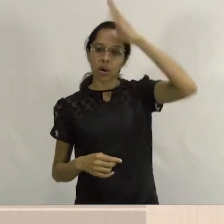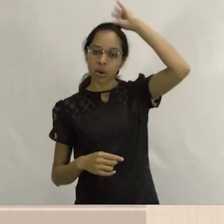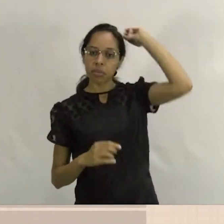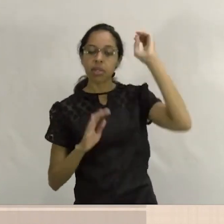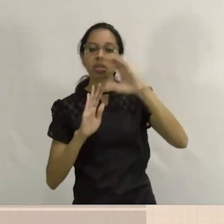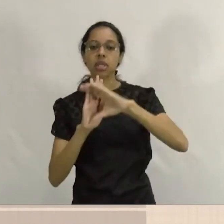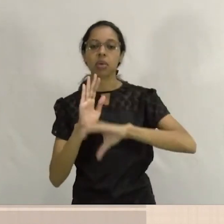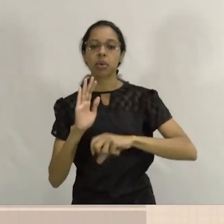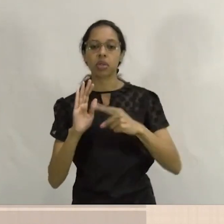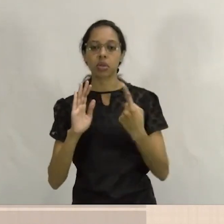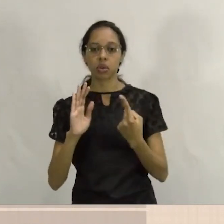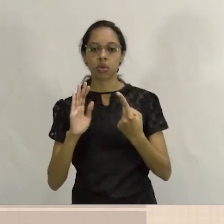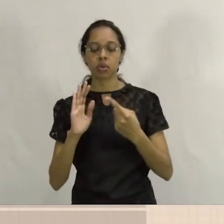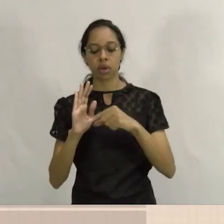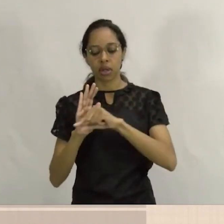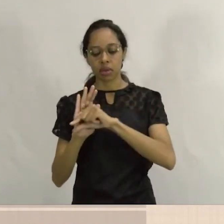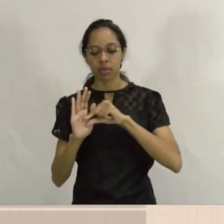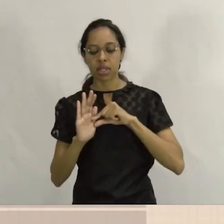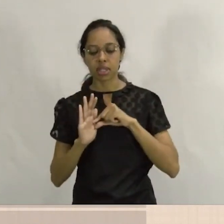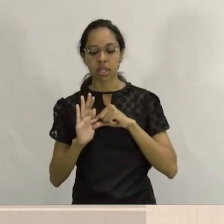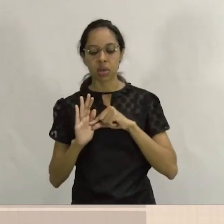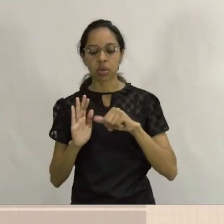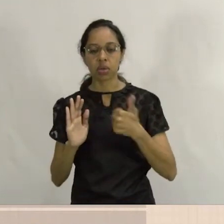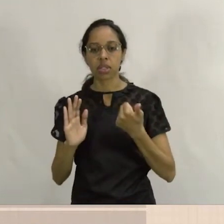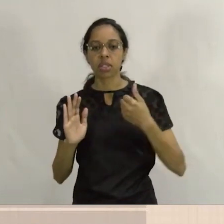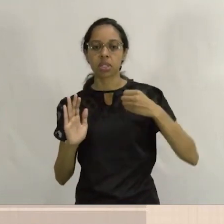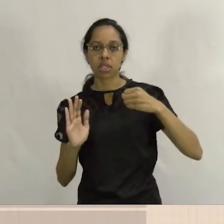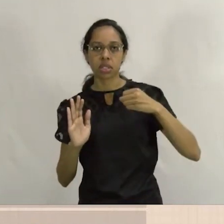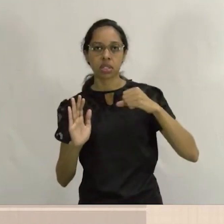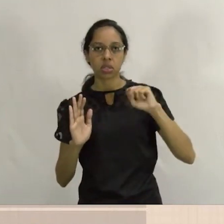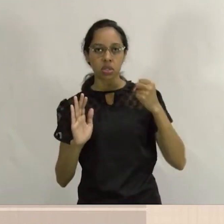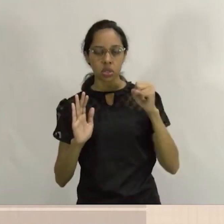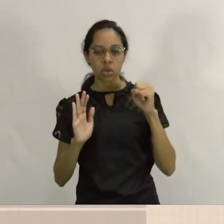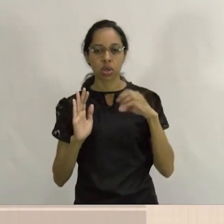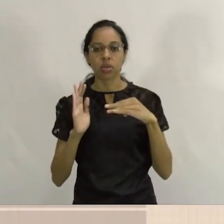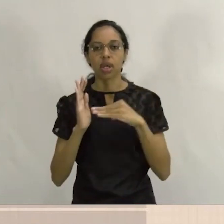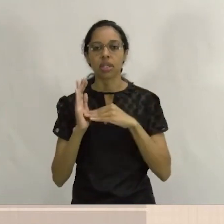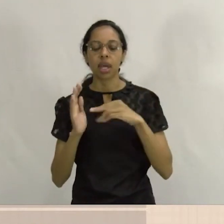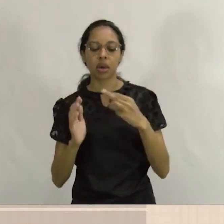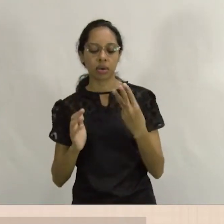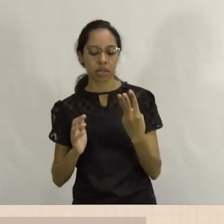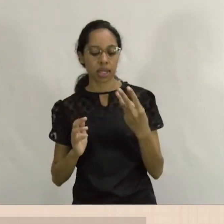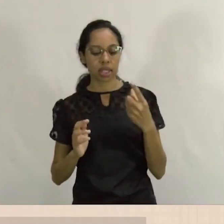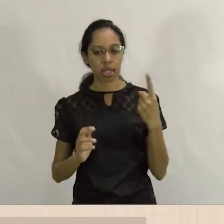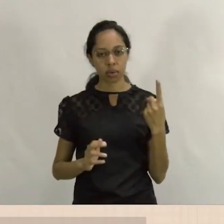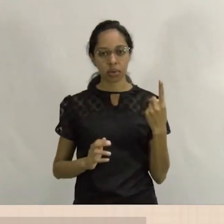1, versículos de 18 até 31. Vamos ler, eu vou ler.